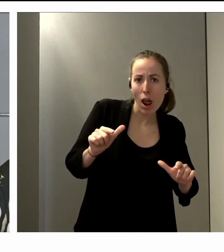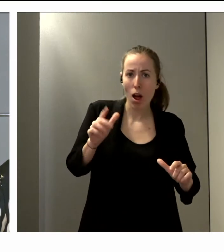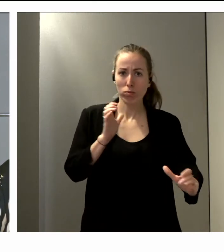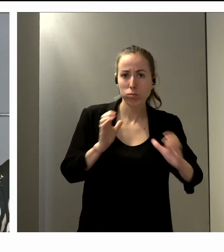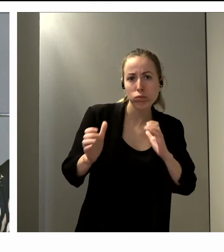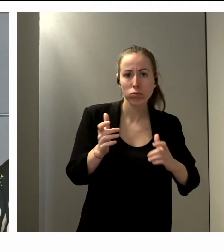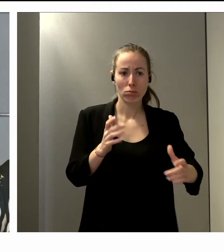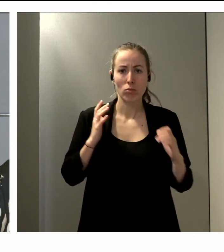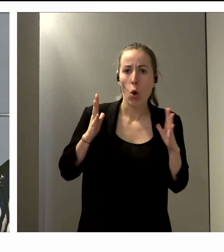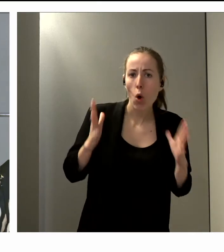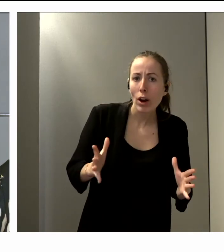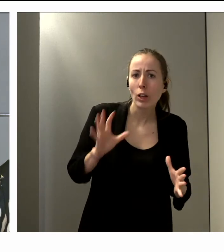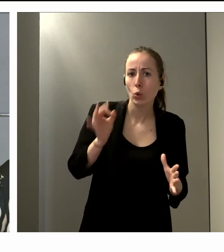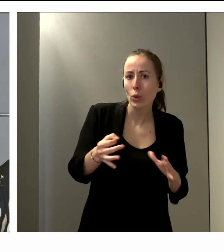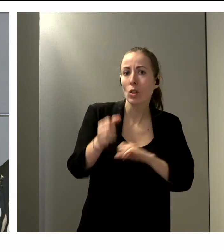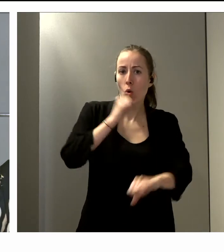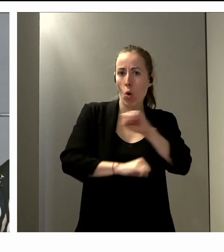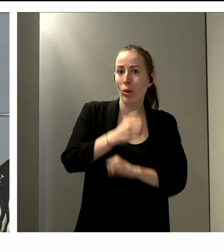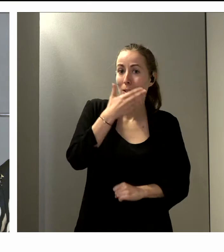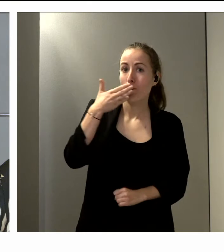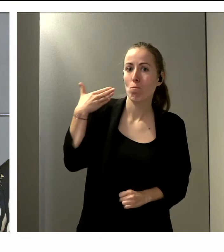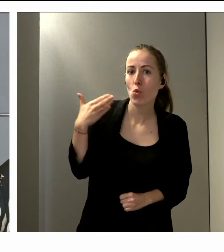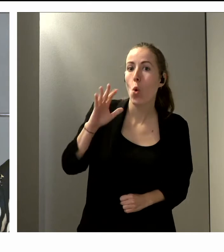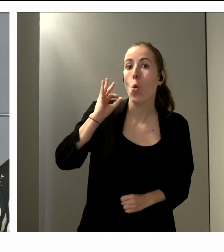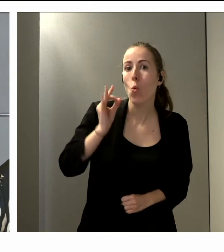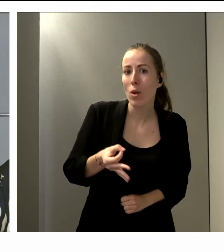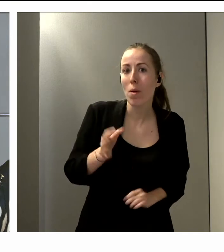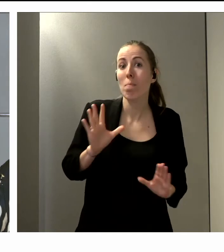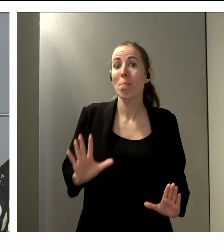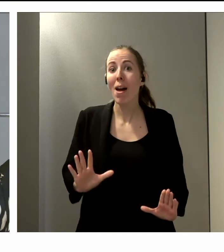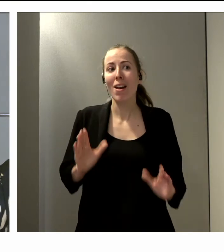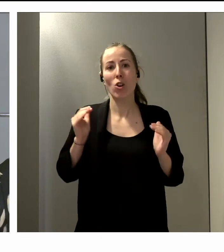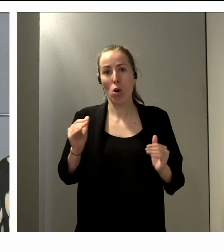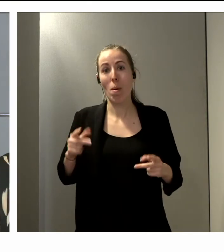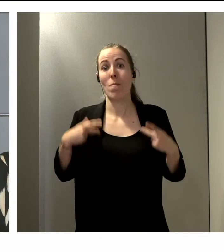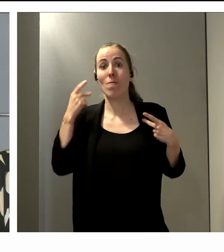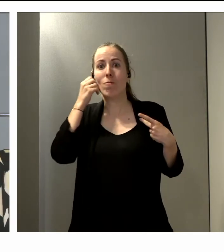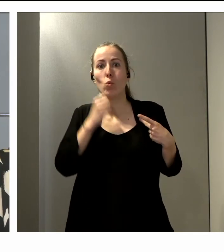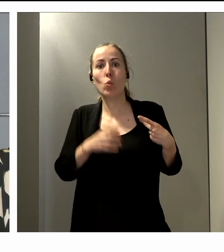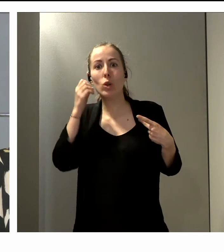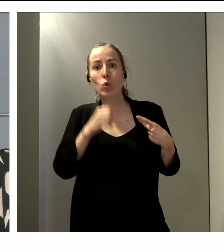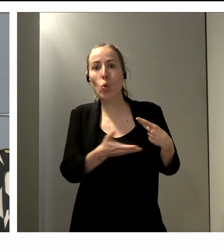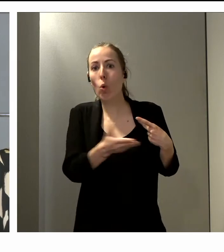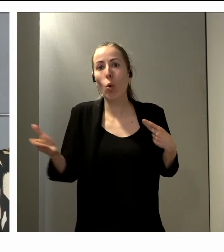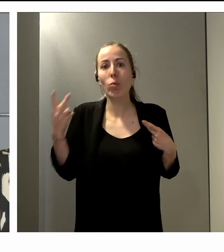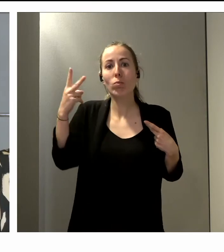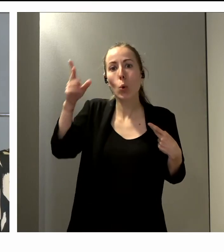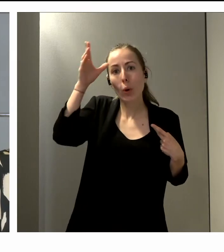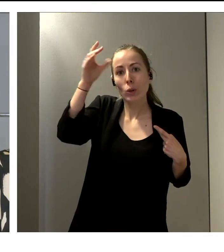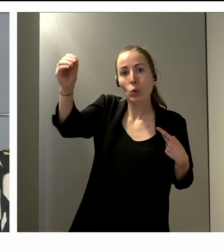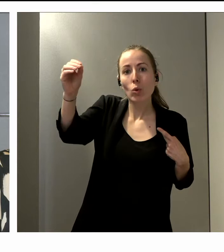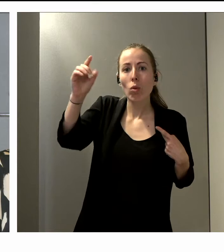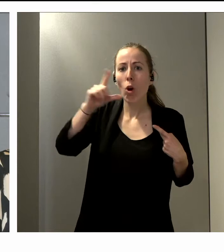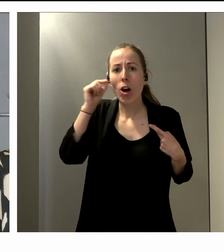présentes, organisent mieux les choses. Mais pour autant, dans le quotidien que vivent les étudiants, les